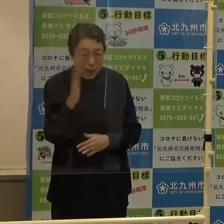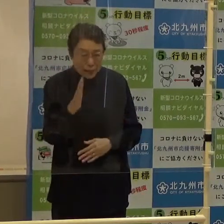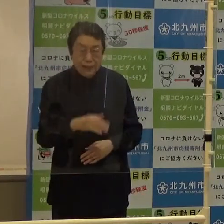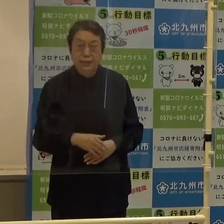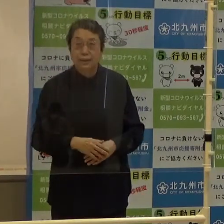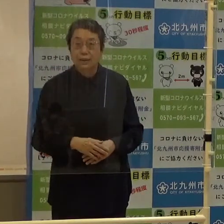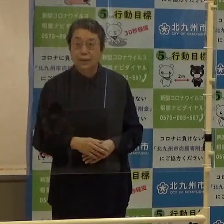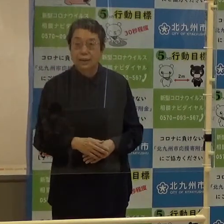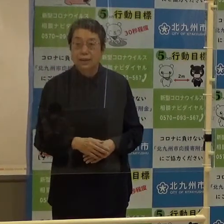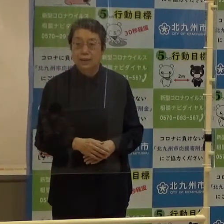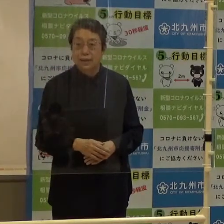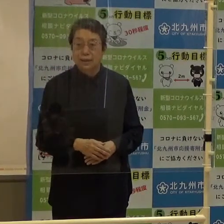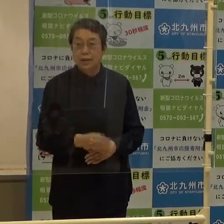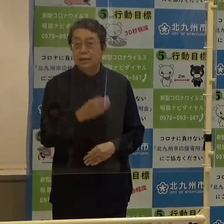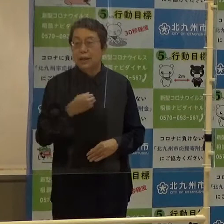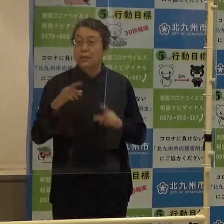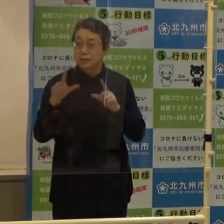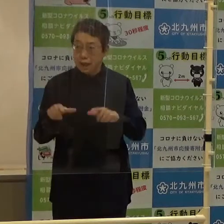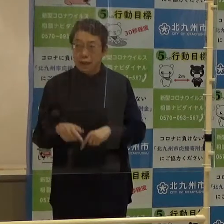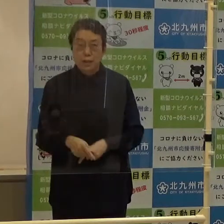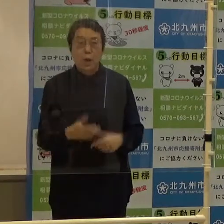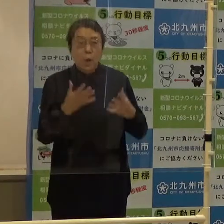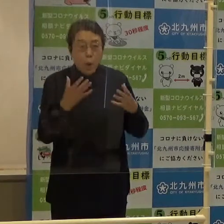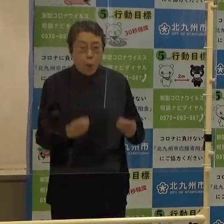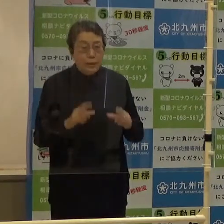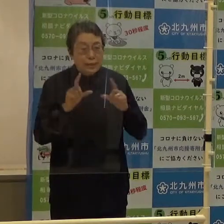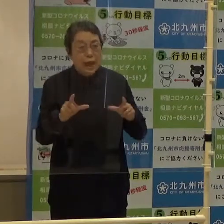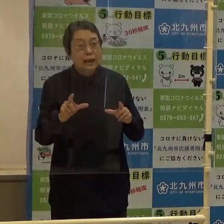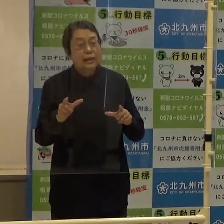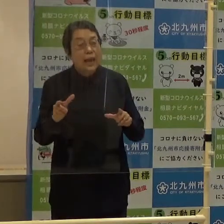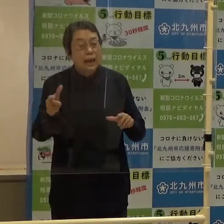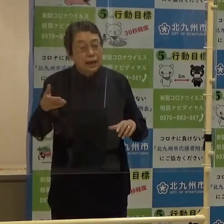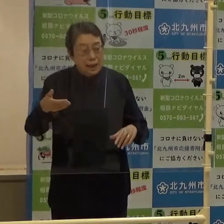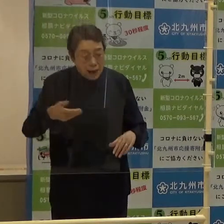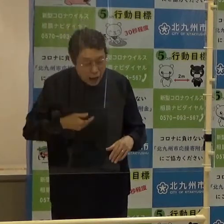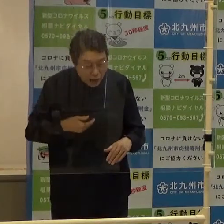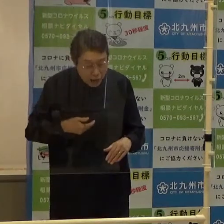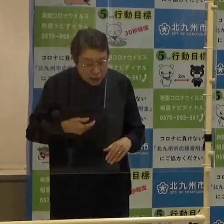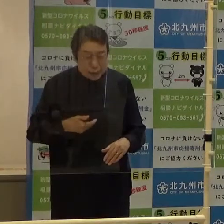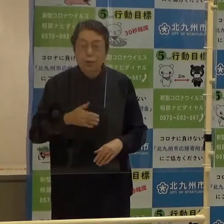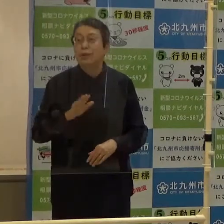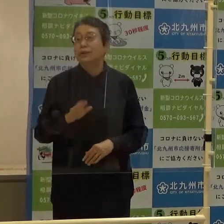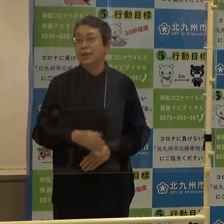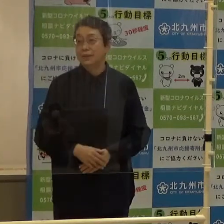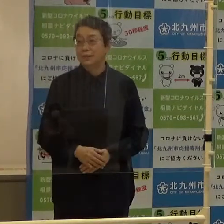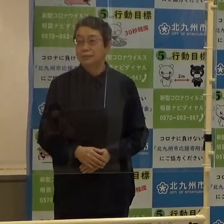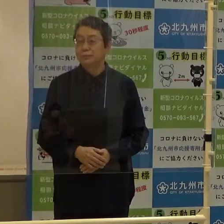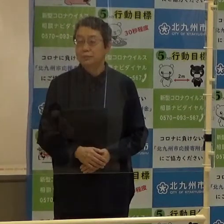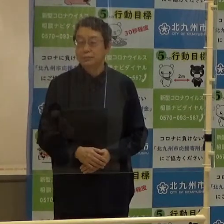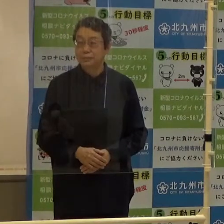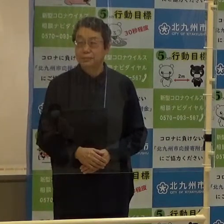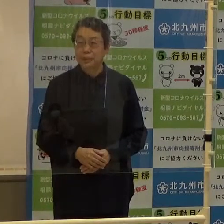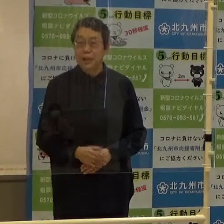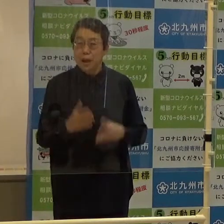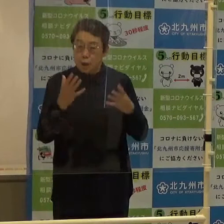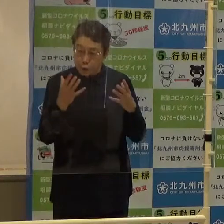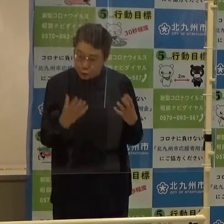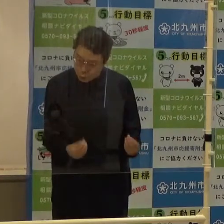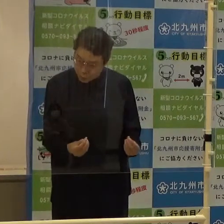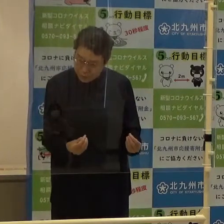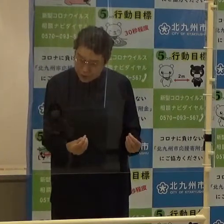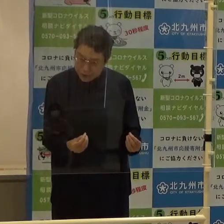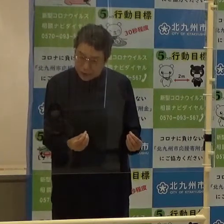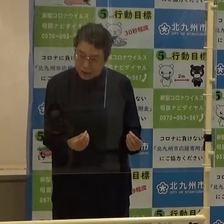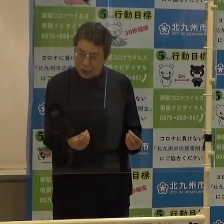宣言ではないんですかというご質問が出ました。それについてはやはり収束をした